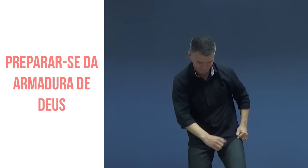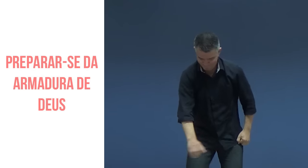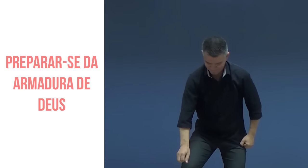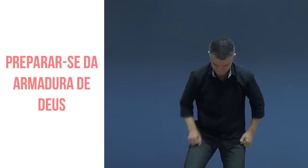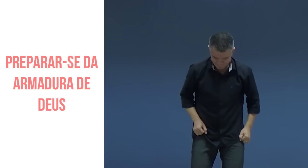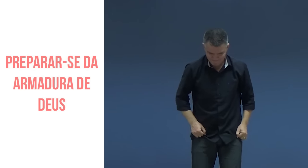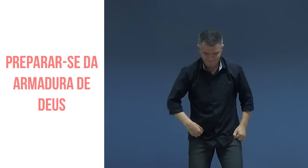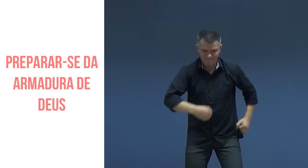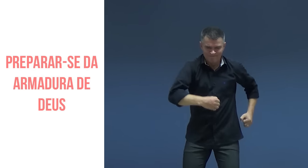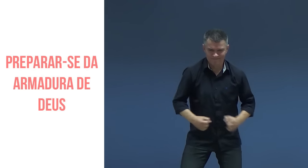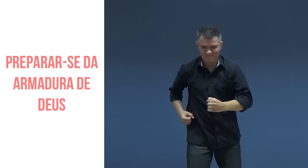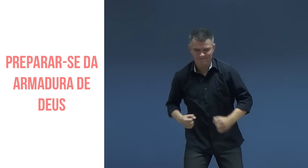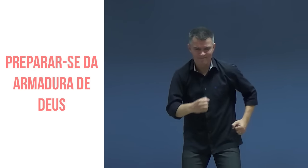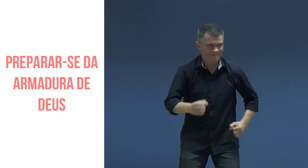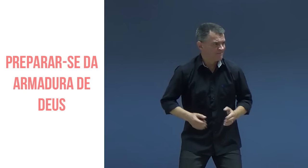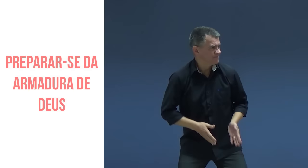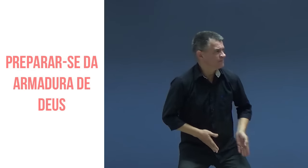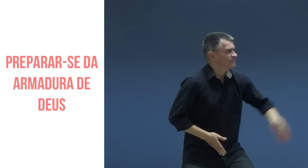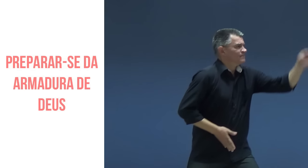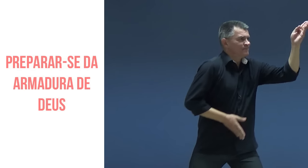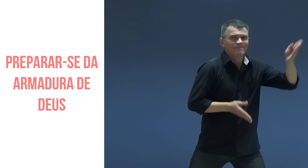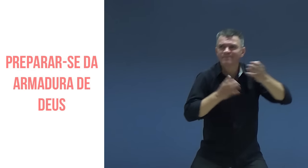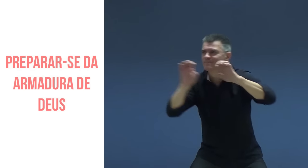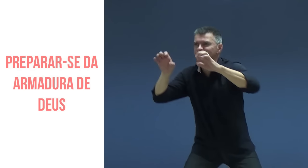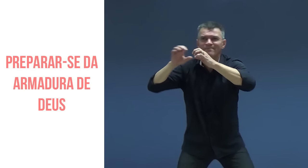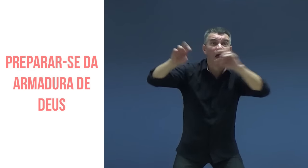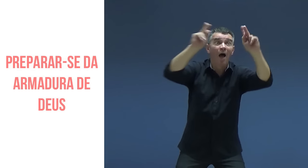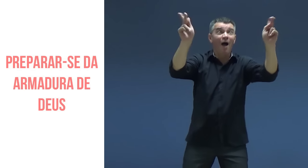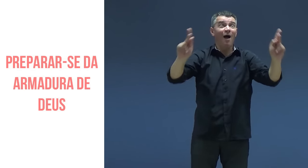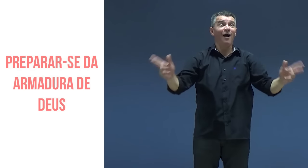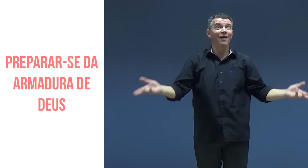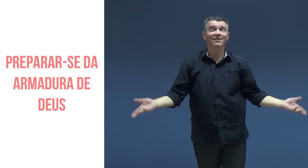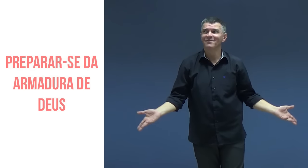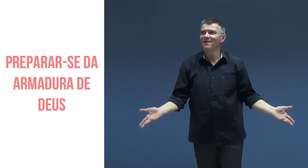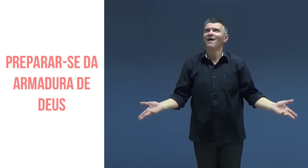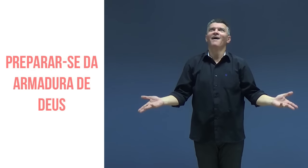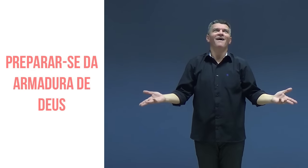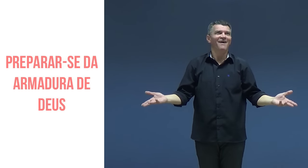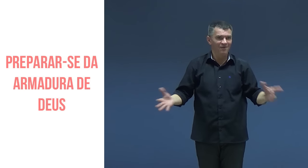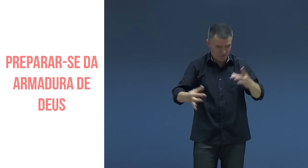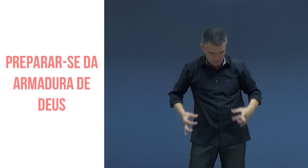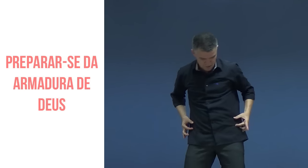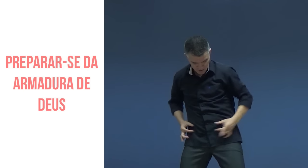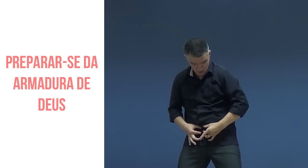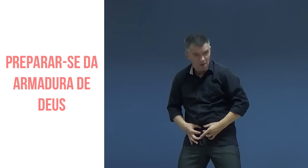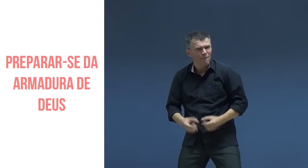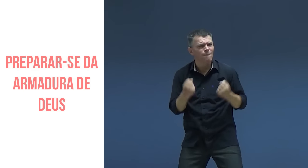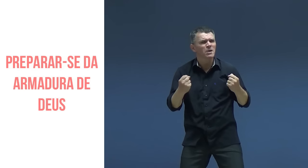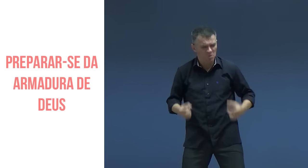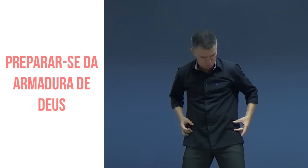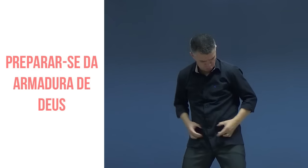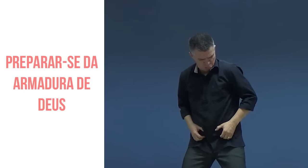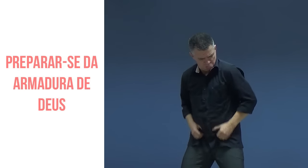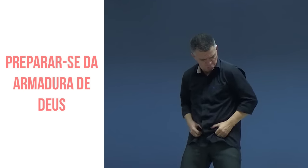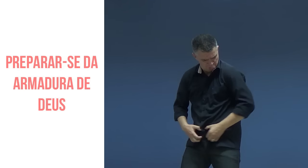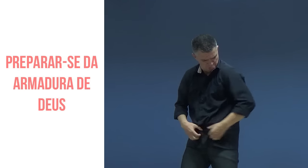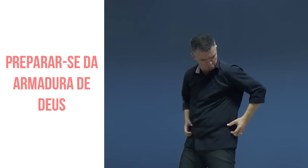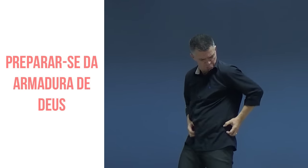é. Vou usar os calçados ali, né? As botas, vou evangelizar, levar a paz das pessoas, o cinto, né? Que